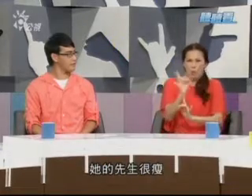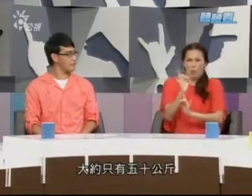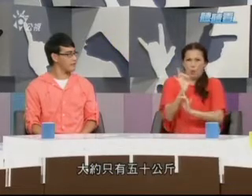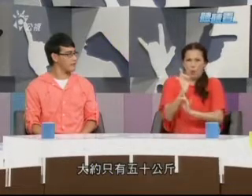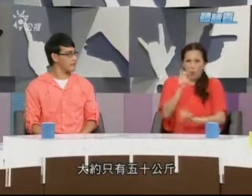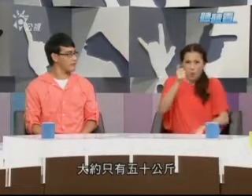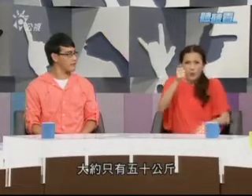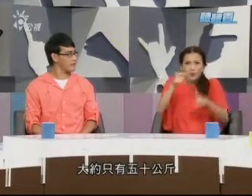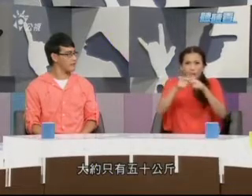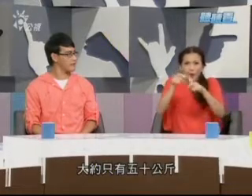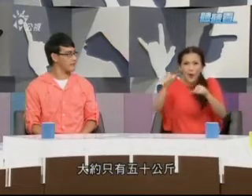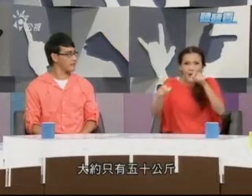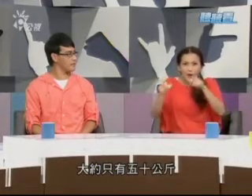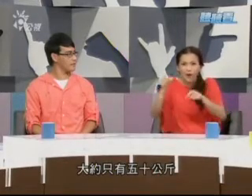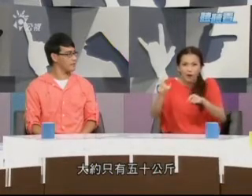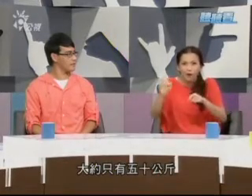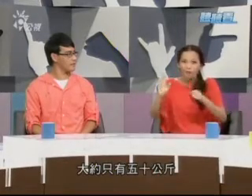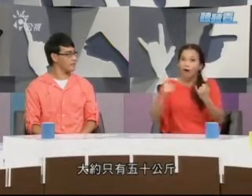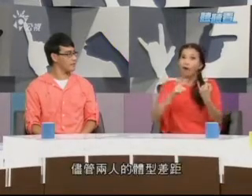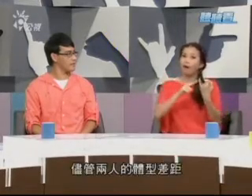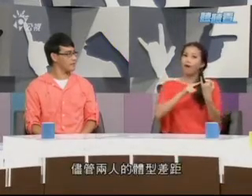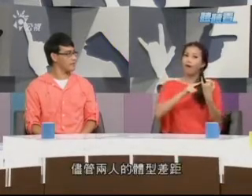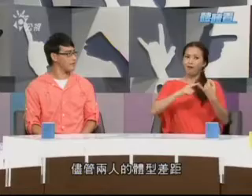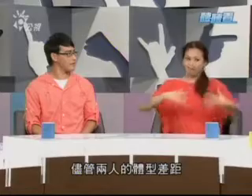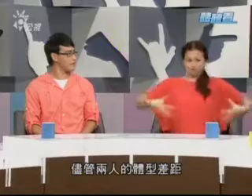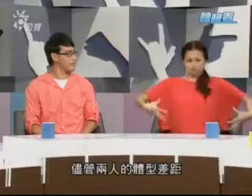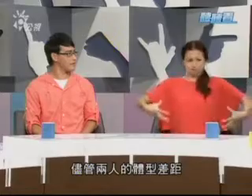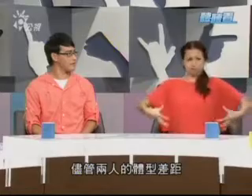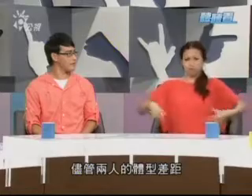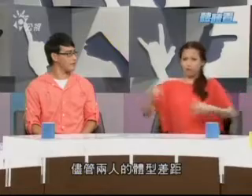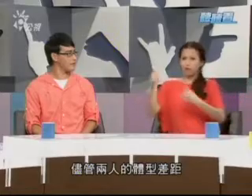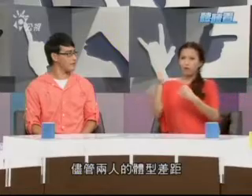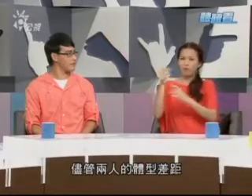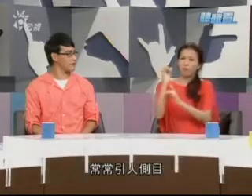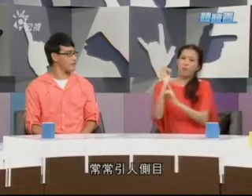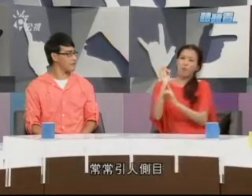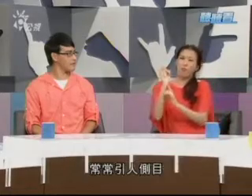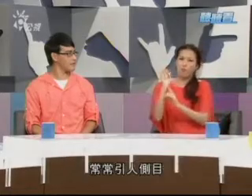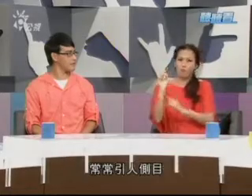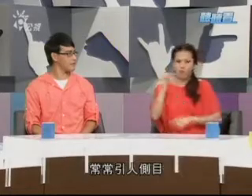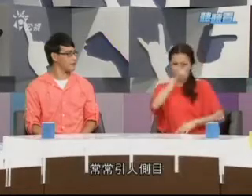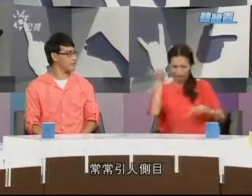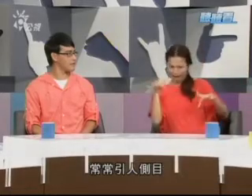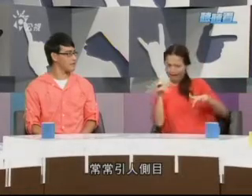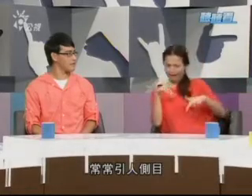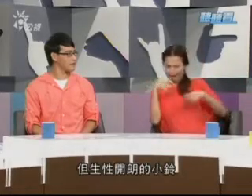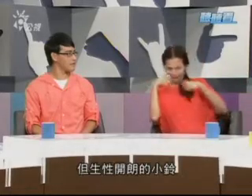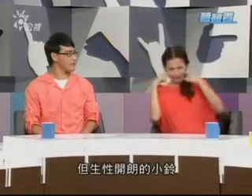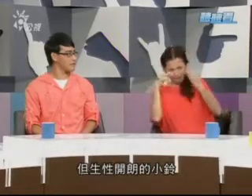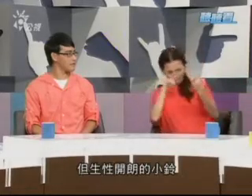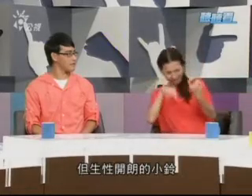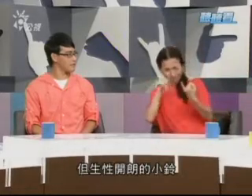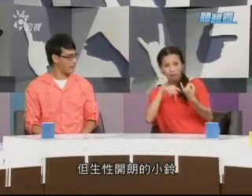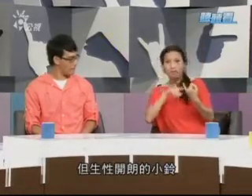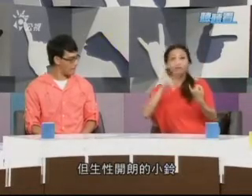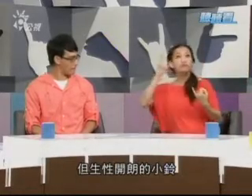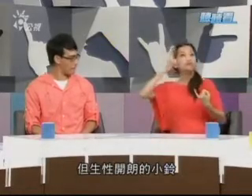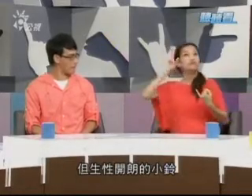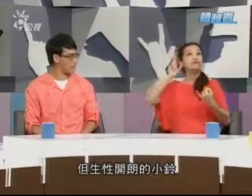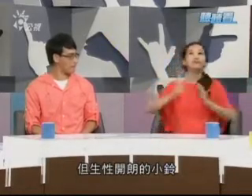大约只有50公斤，尽管两人的体型差距常常引人侧目，但生性开朗的小林